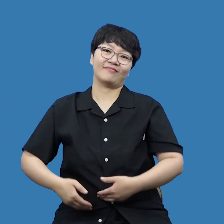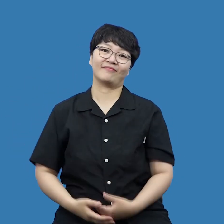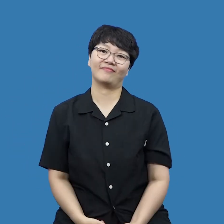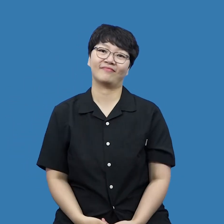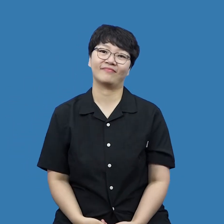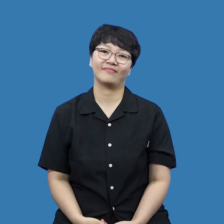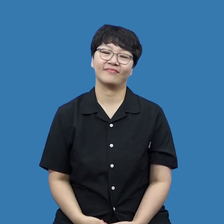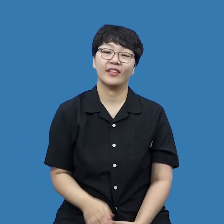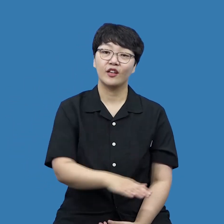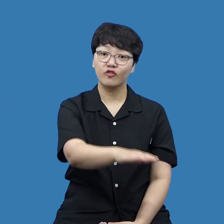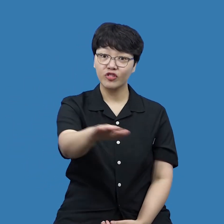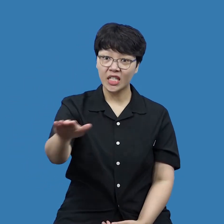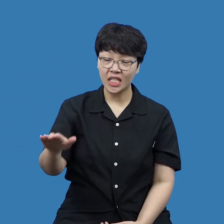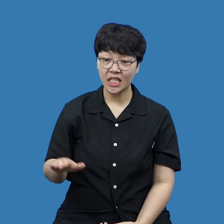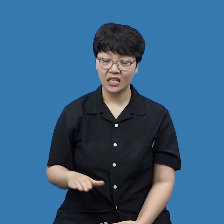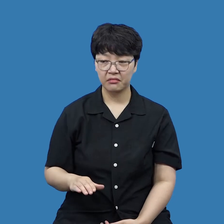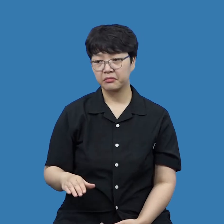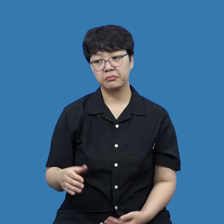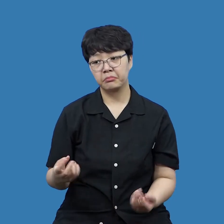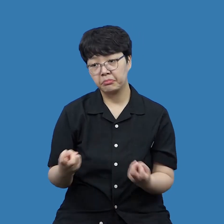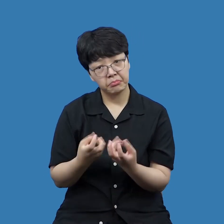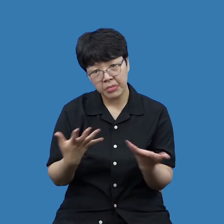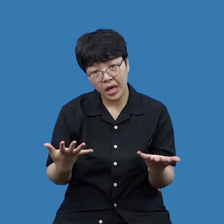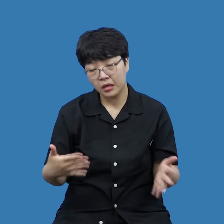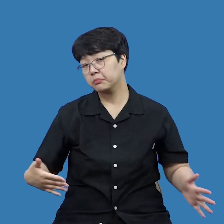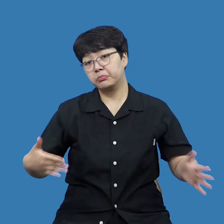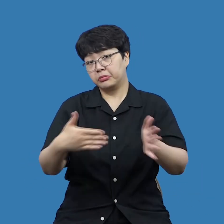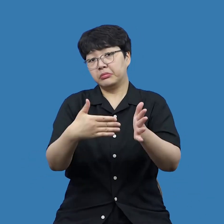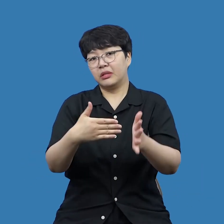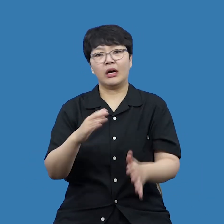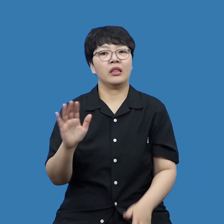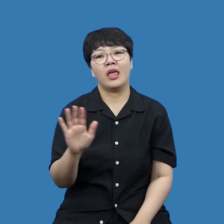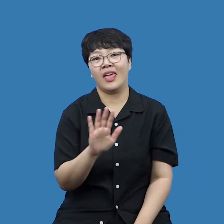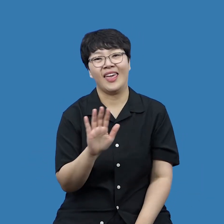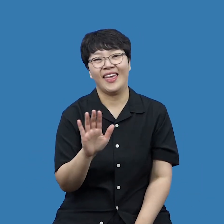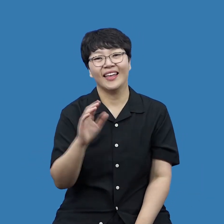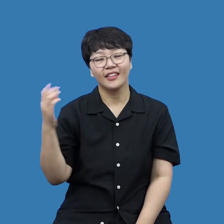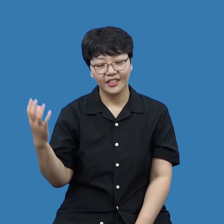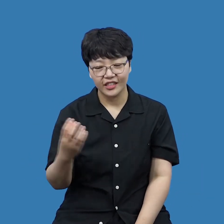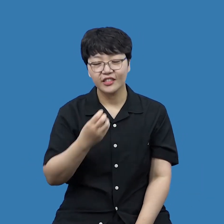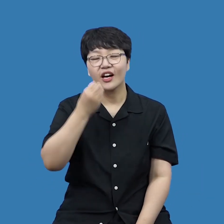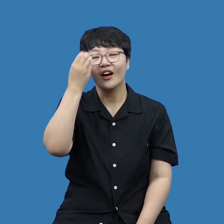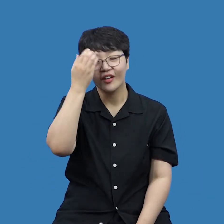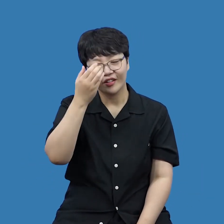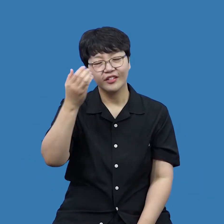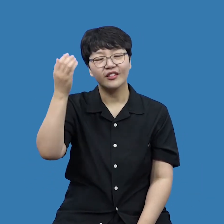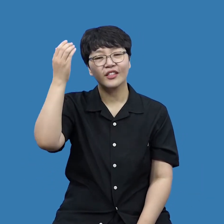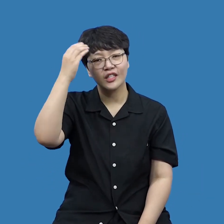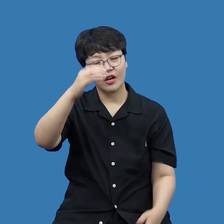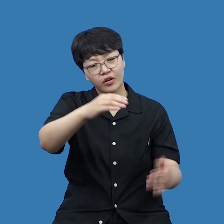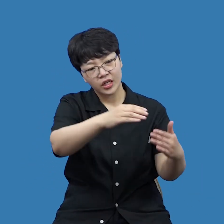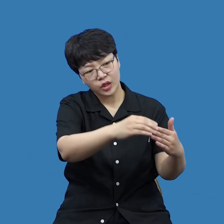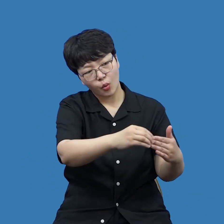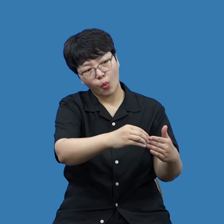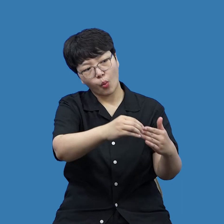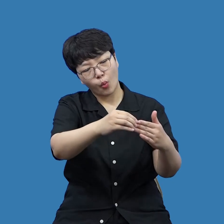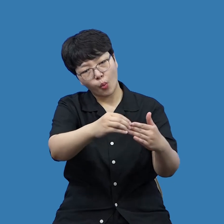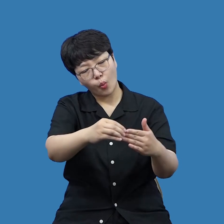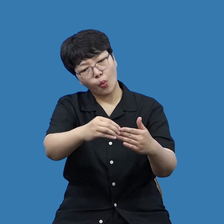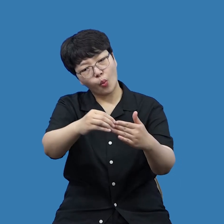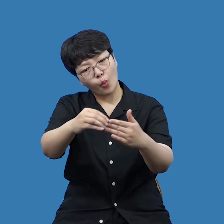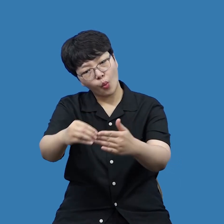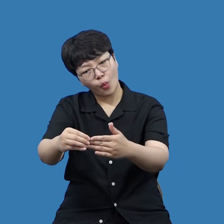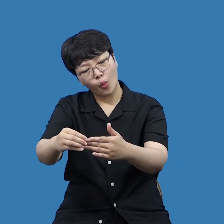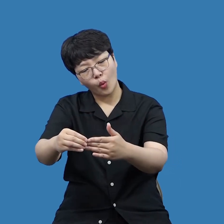그렇다고 우리의 묵상이 여기서 멈추어서는 안 됩니다. 성령으로 인도된 사람들의 구체적인 삶의 모습은